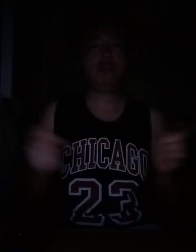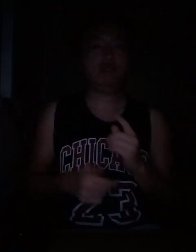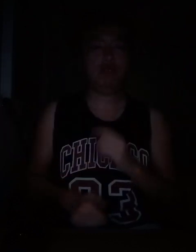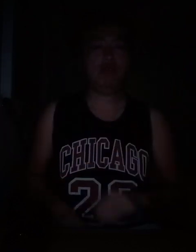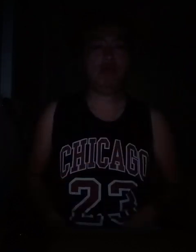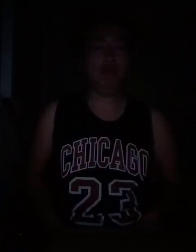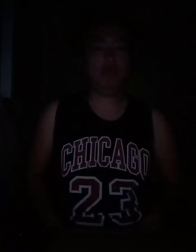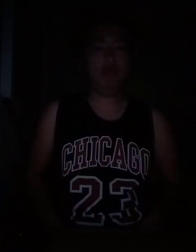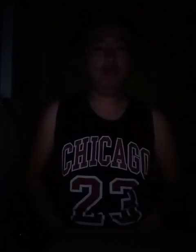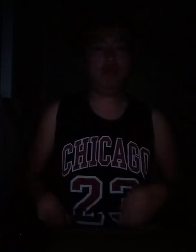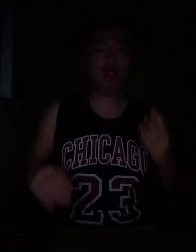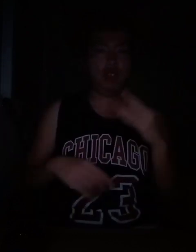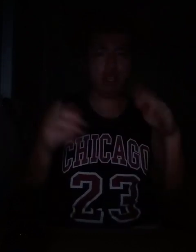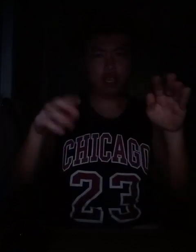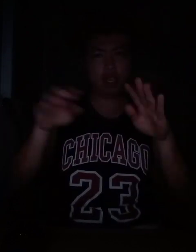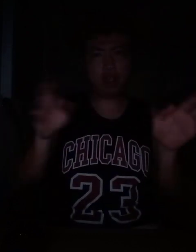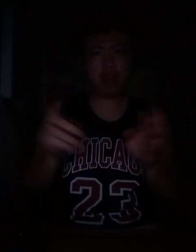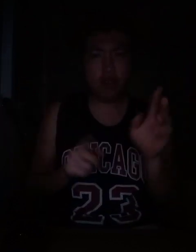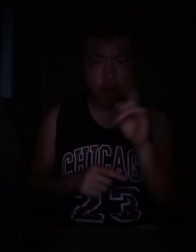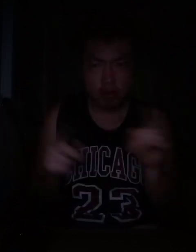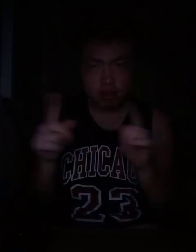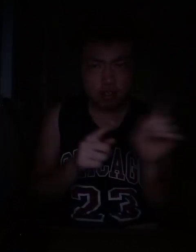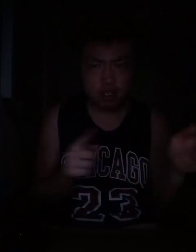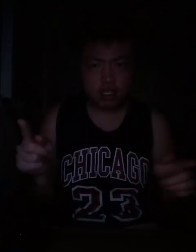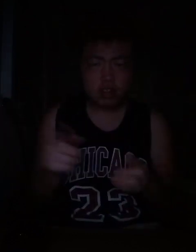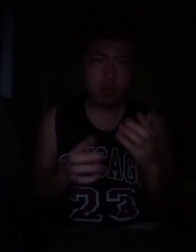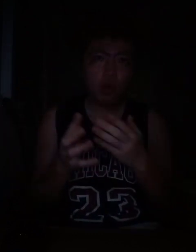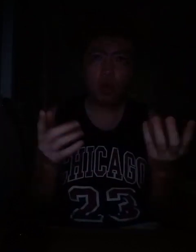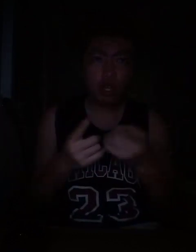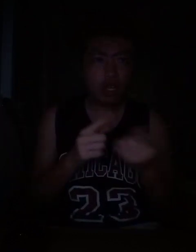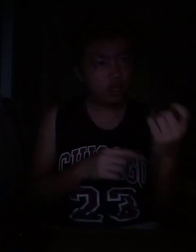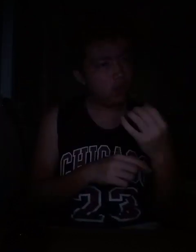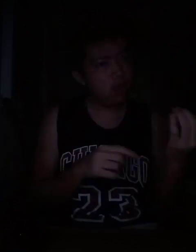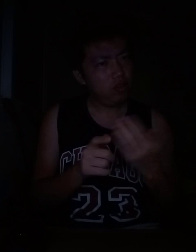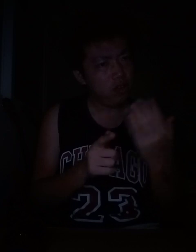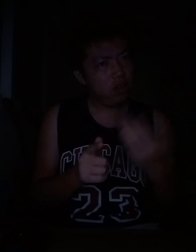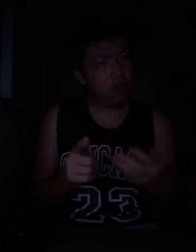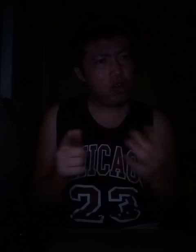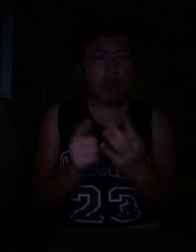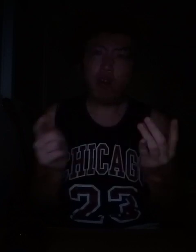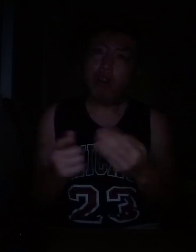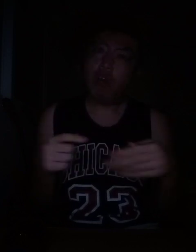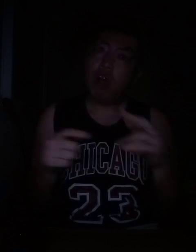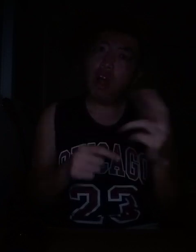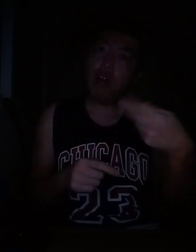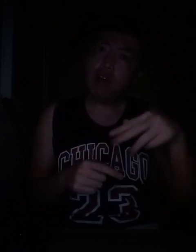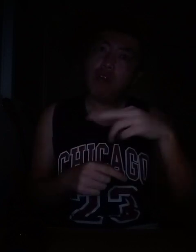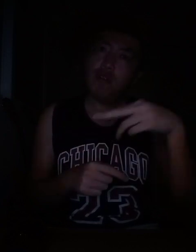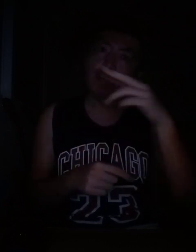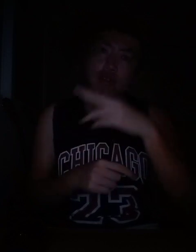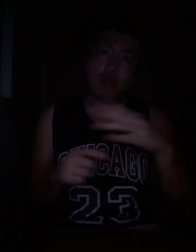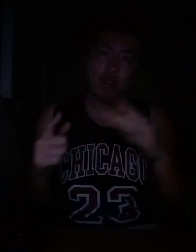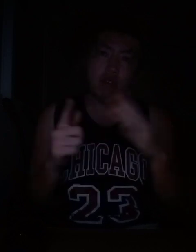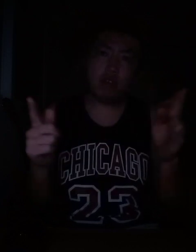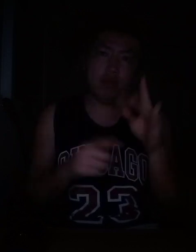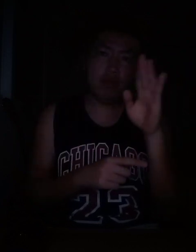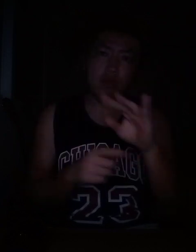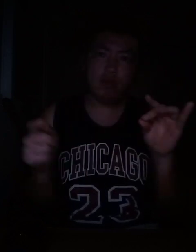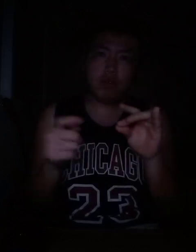있습니다. 강한 세력을 유지한 채 모레 남해안에 상륙한 뒤 한반도를 관통할 걸로 예상되면서